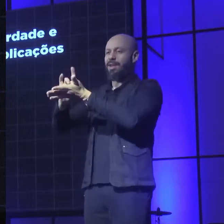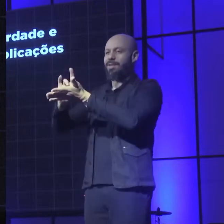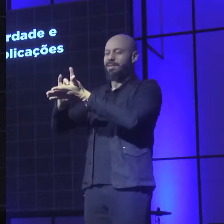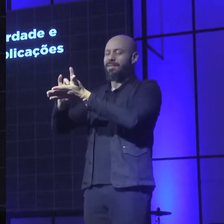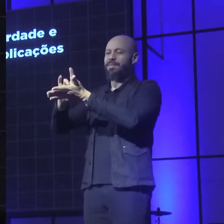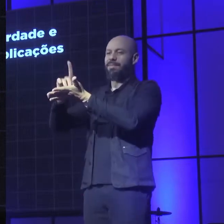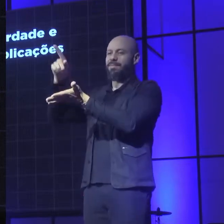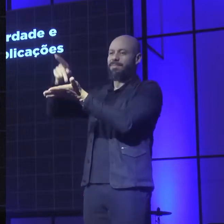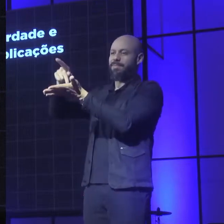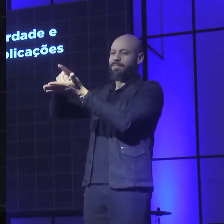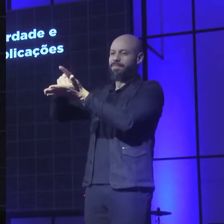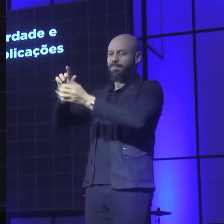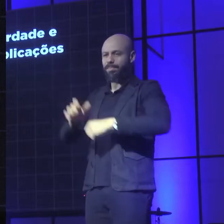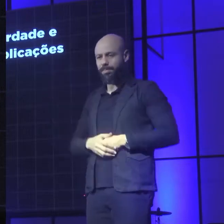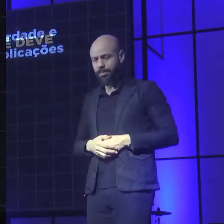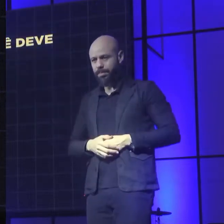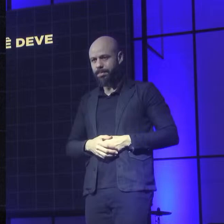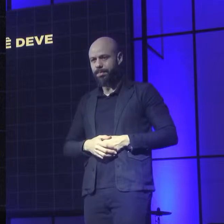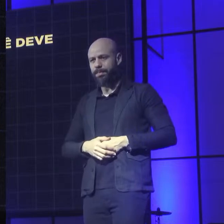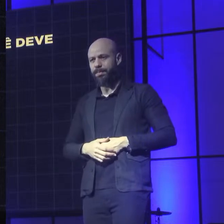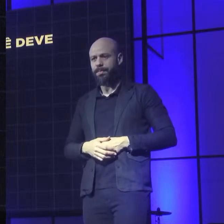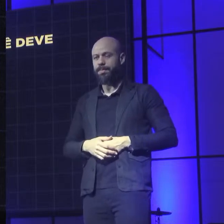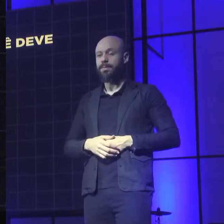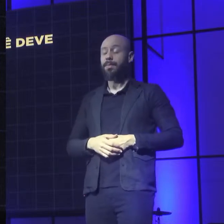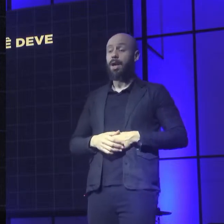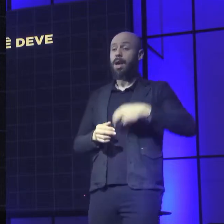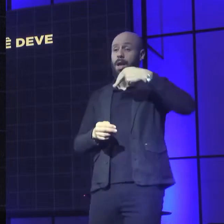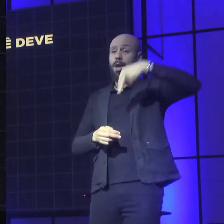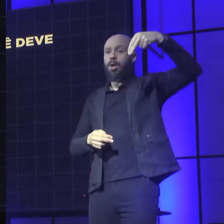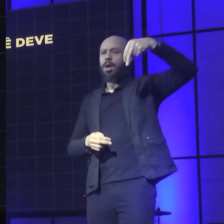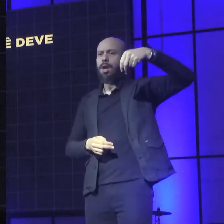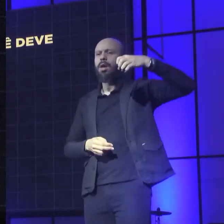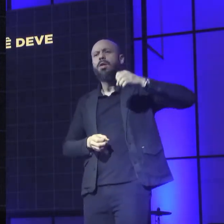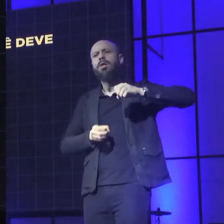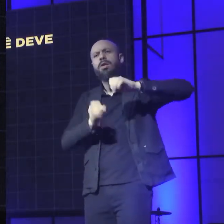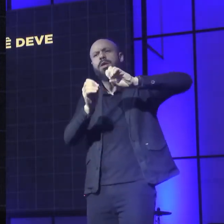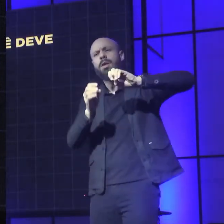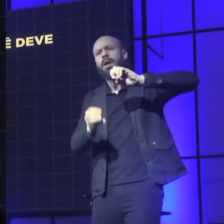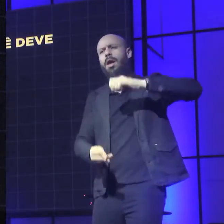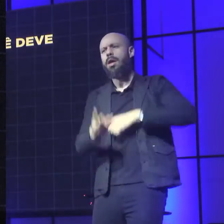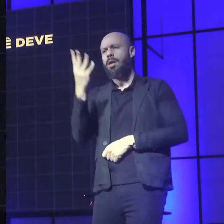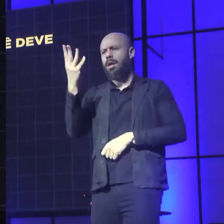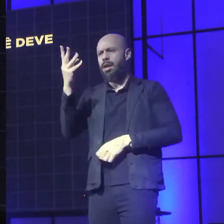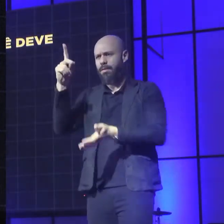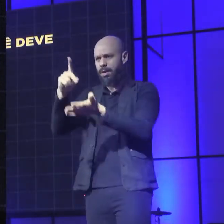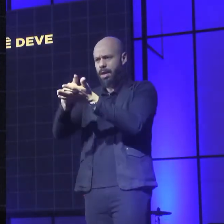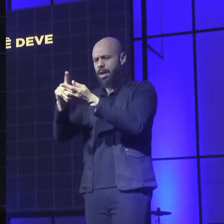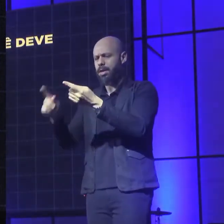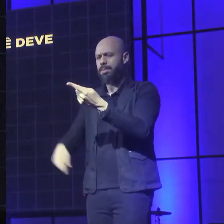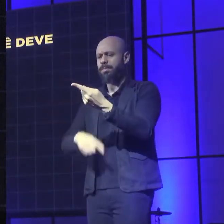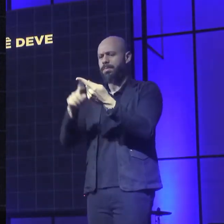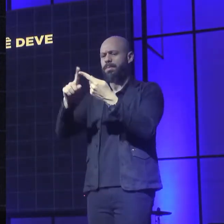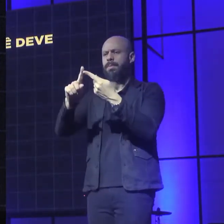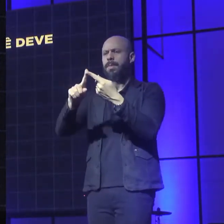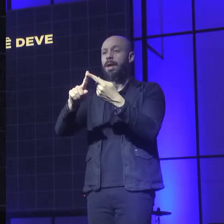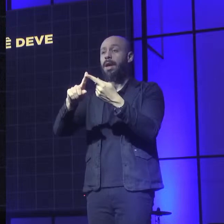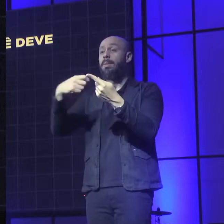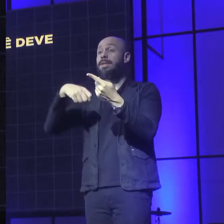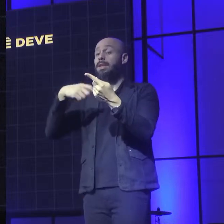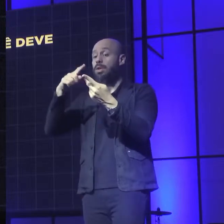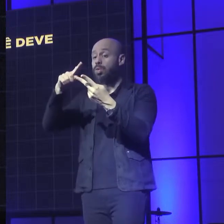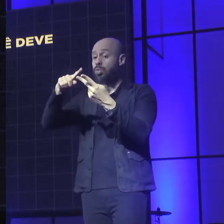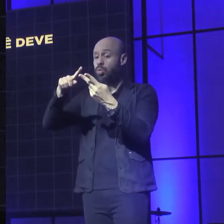3 verdades que todos nós precisamos descobrir. Você precisa descobrir no mínimo